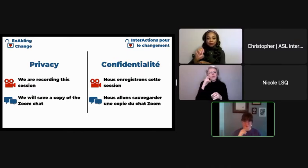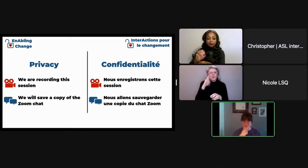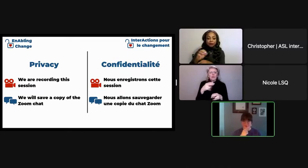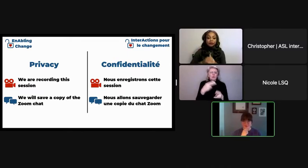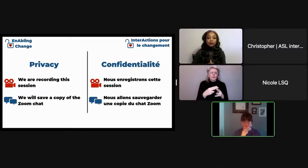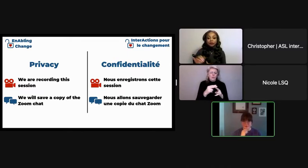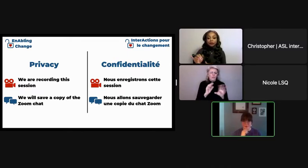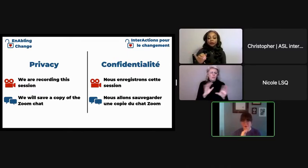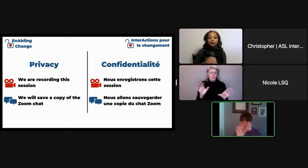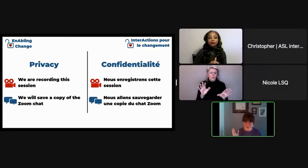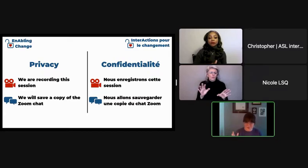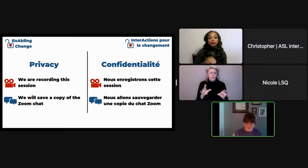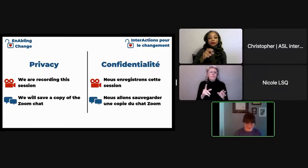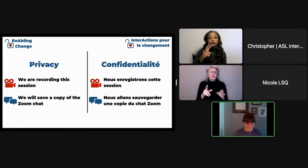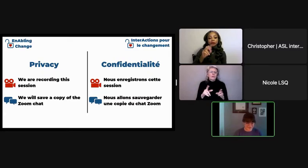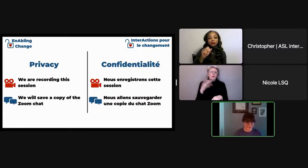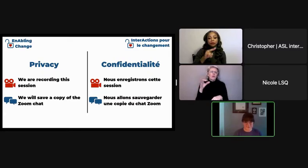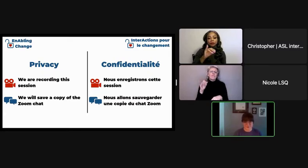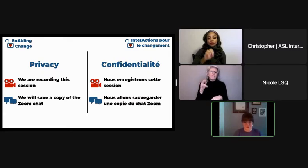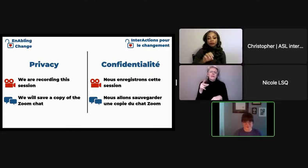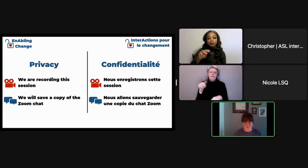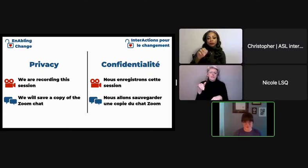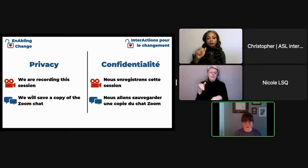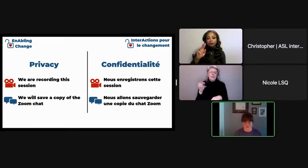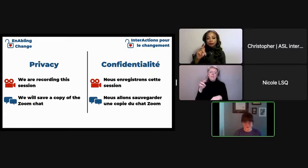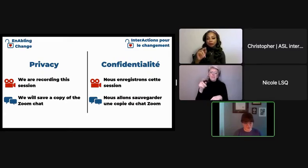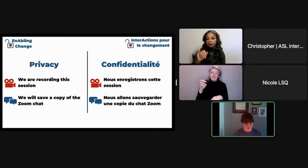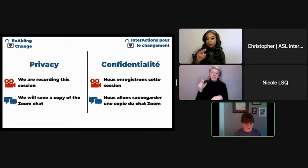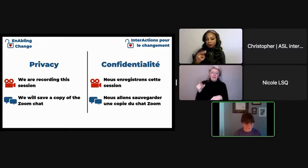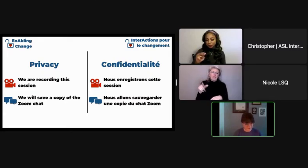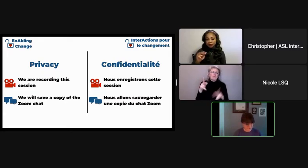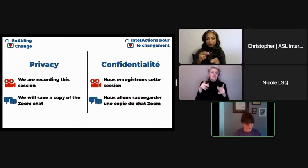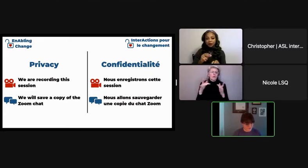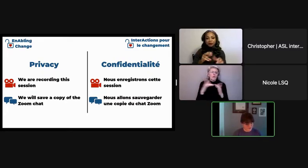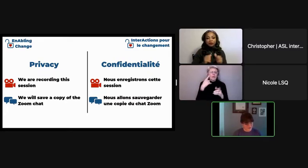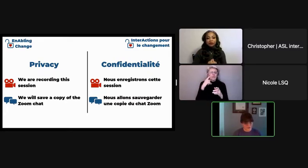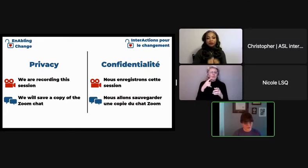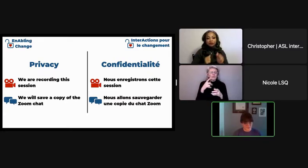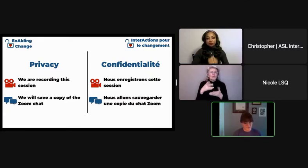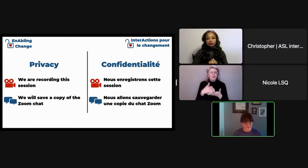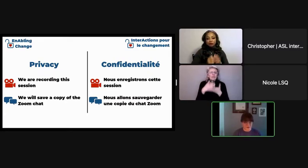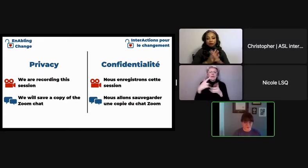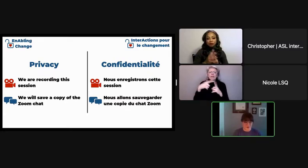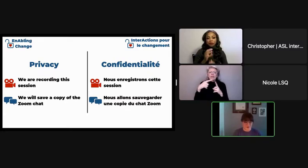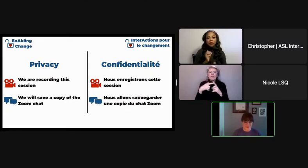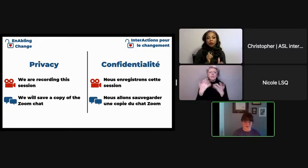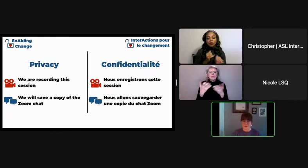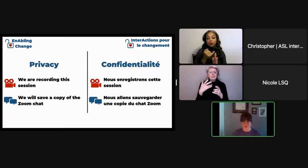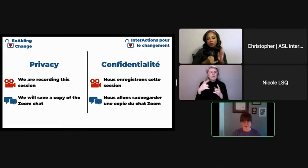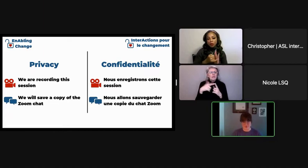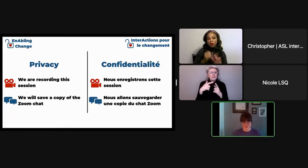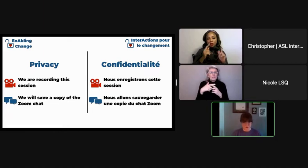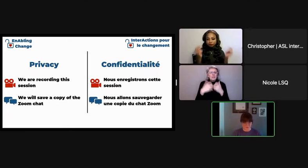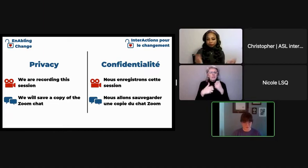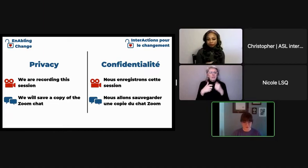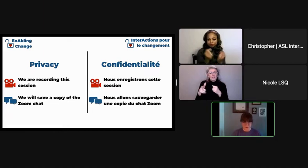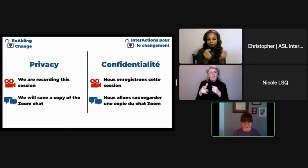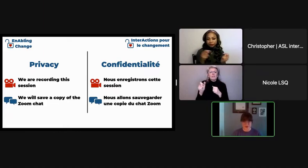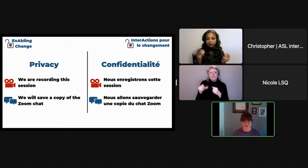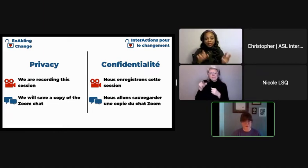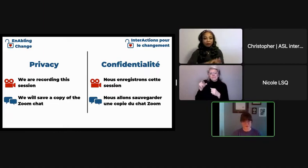Et Fanny Martin, qui est notre personne contact, principale pour le dépannage technique, elle sera